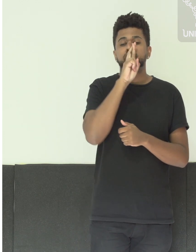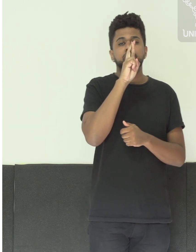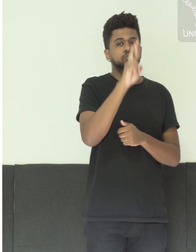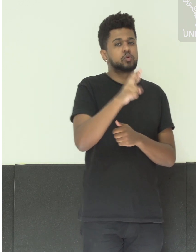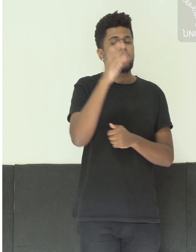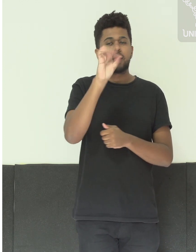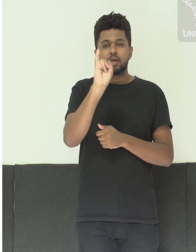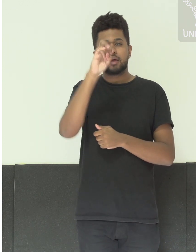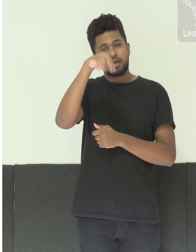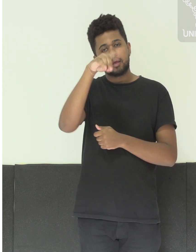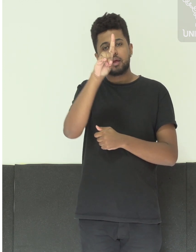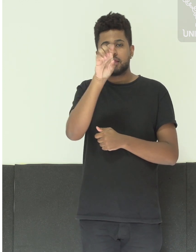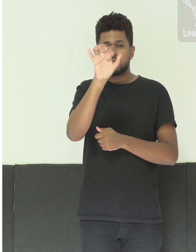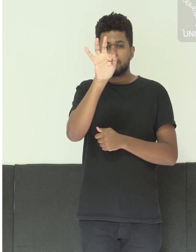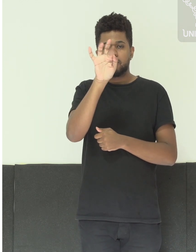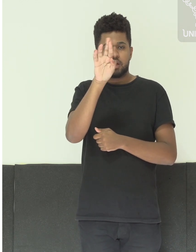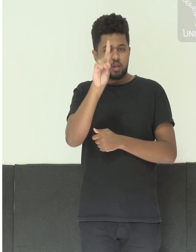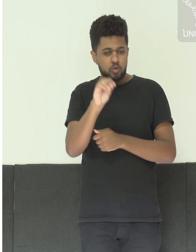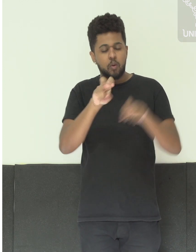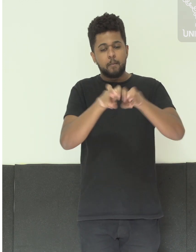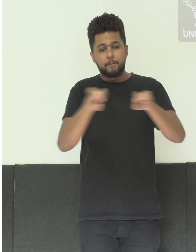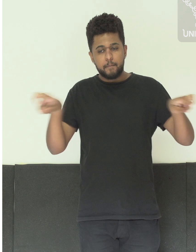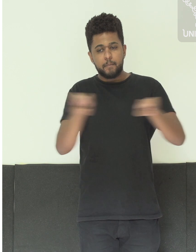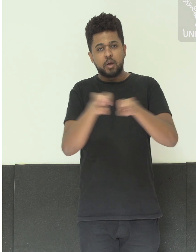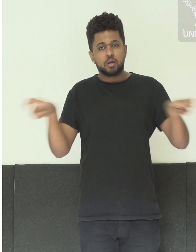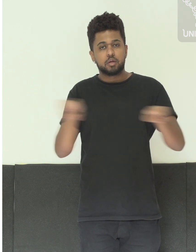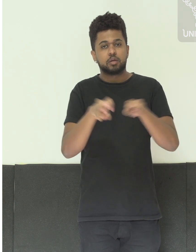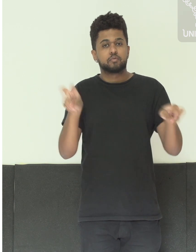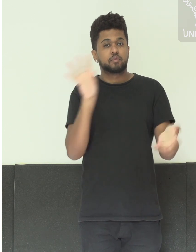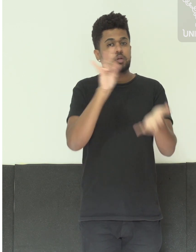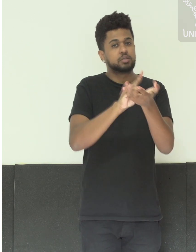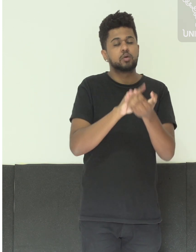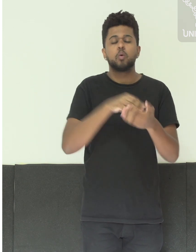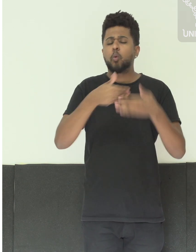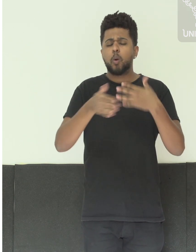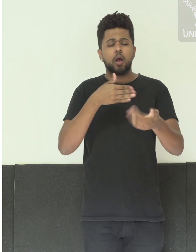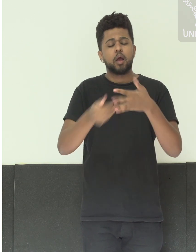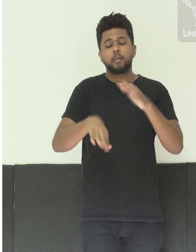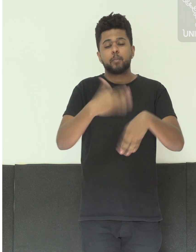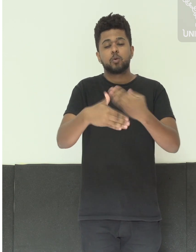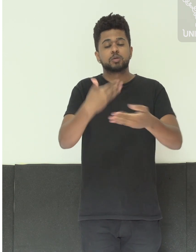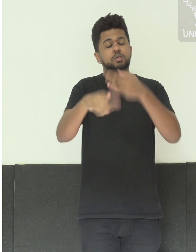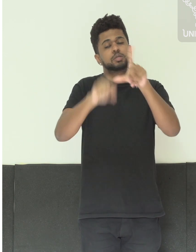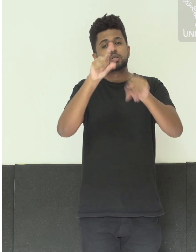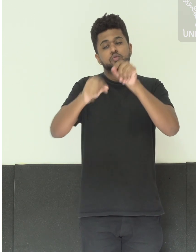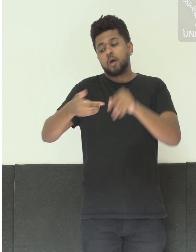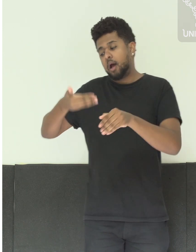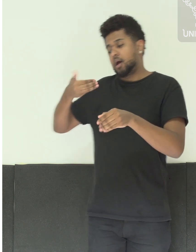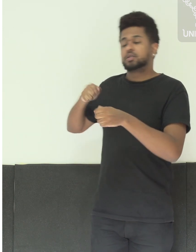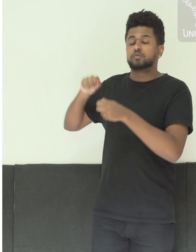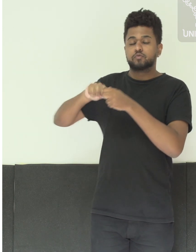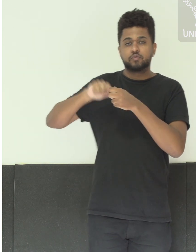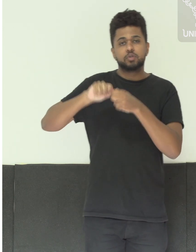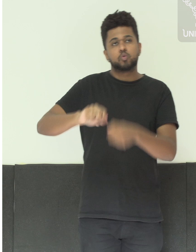resultado indeferido por banca de verificação e validação, em qualquer processo seletivo anteriormente